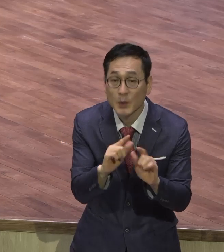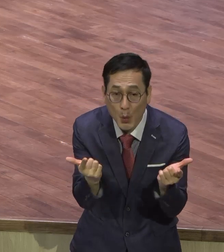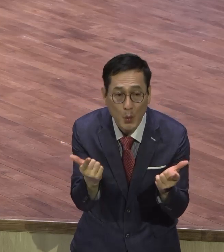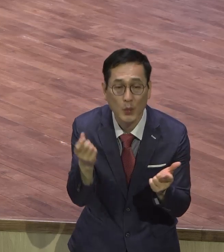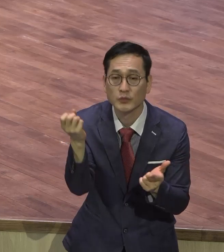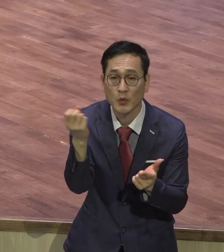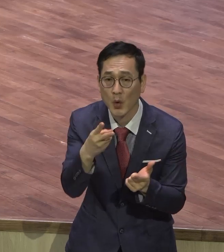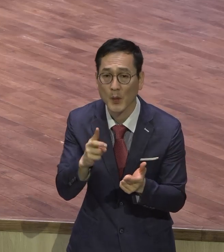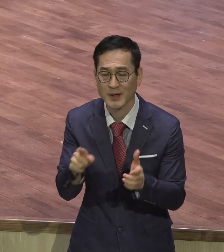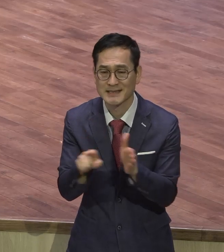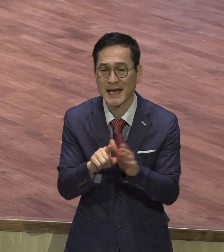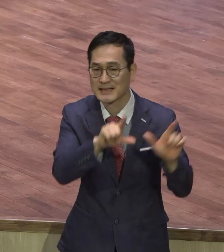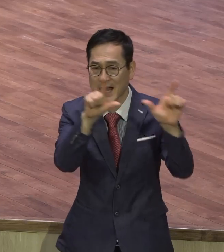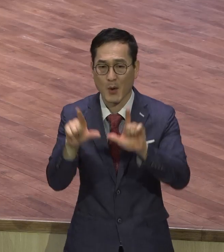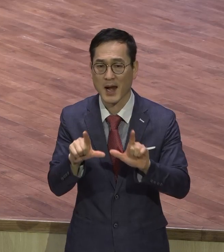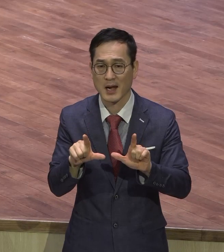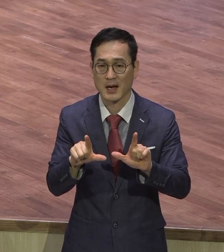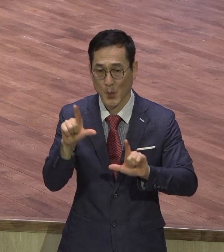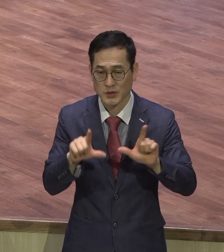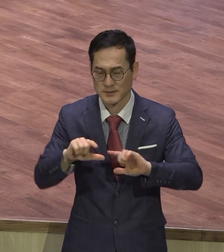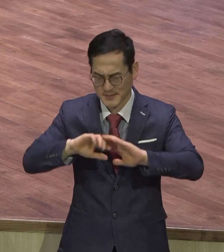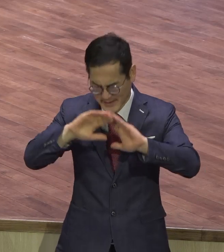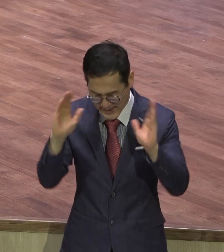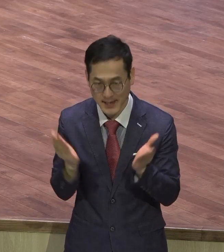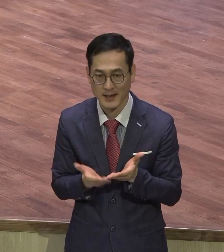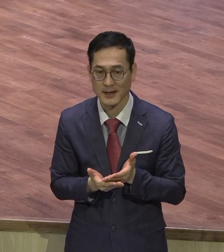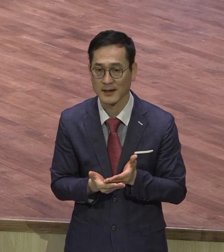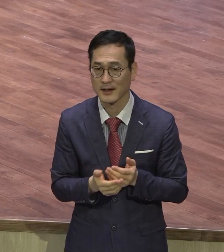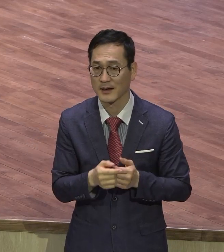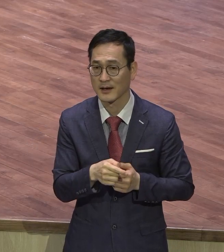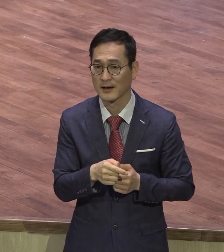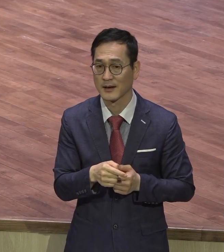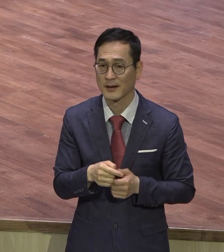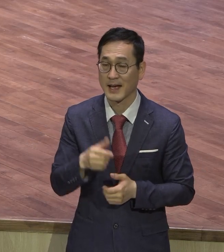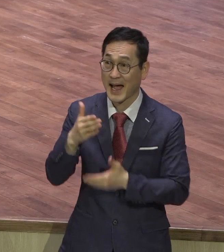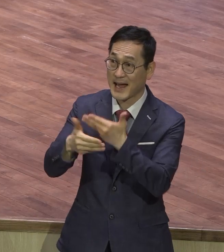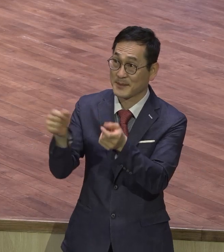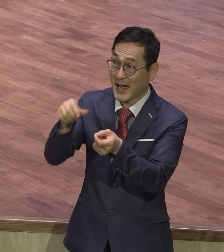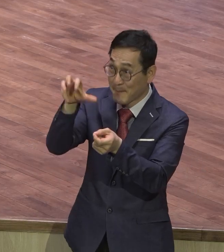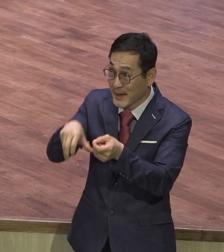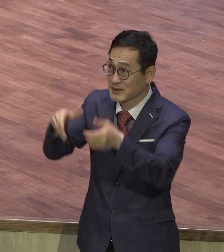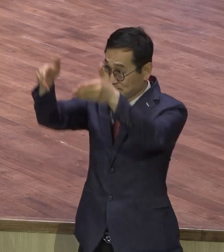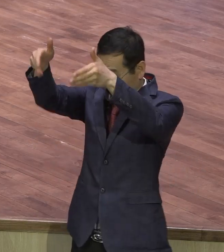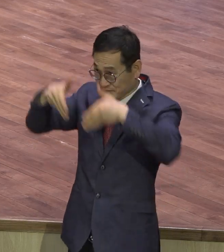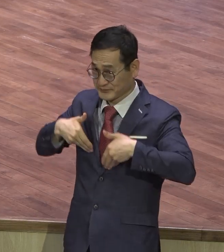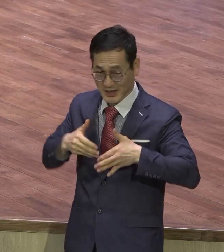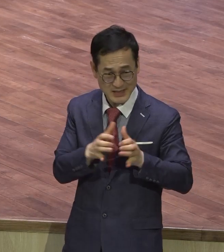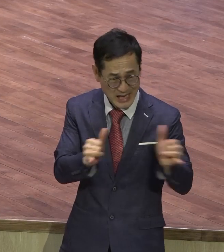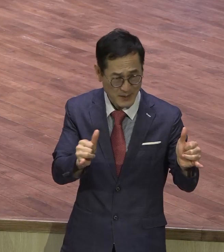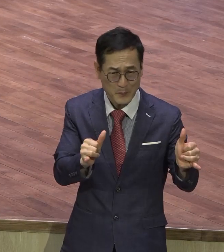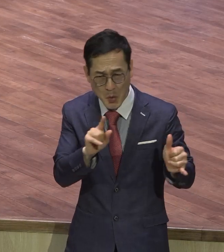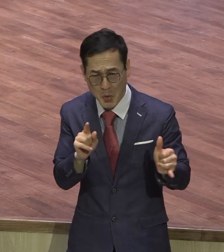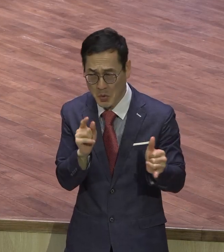아니라 신앙생활 자체를 한마디로 하나님 앞에서 하라는 말이에요.